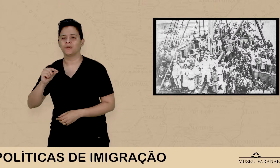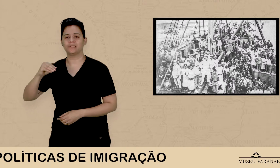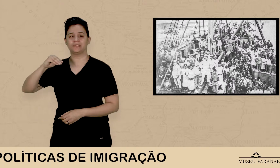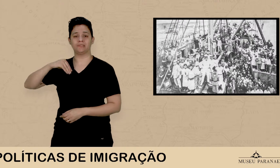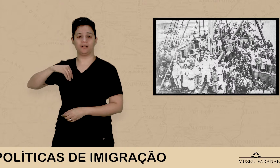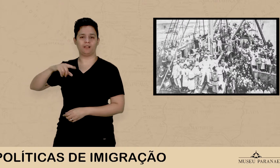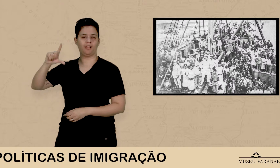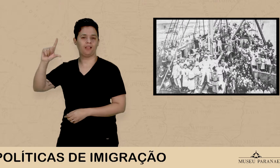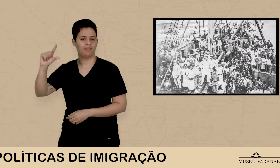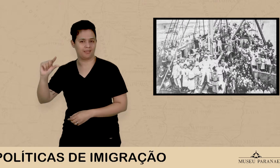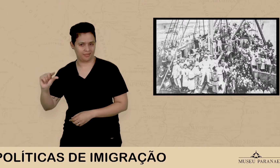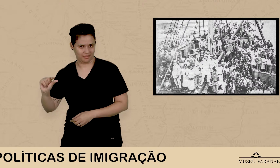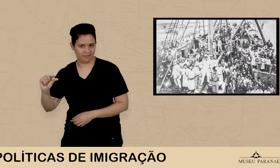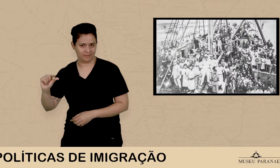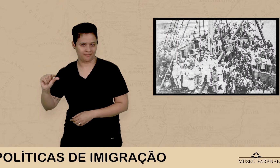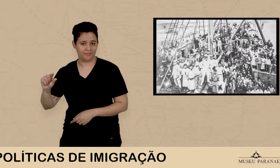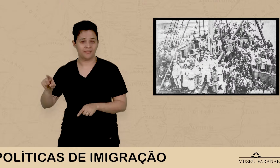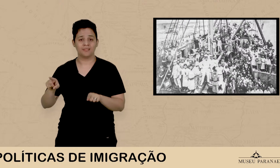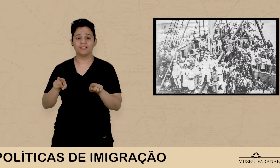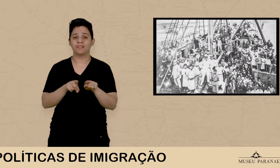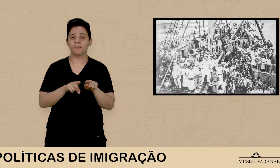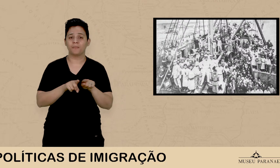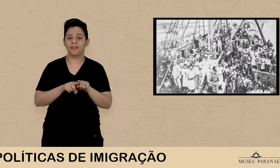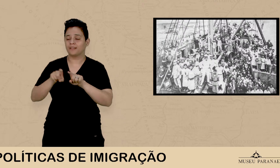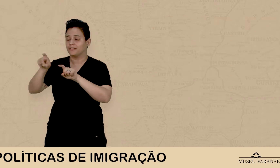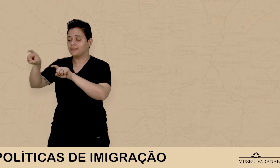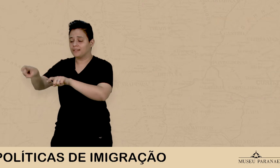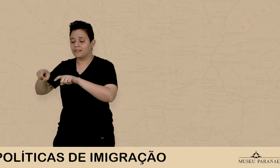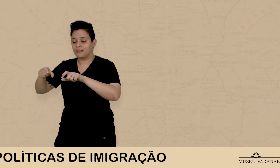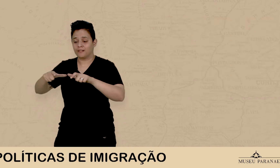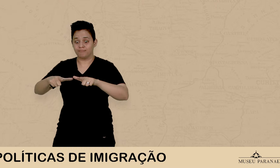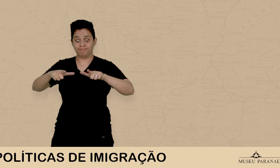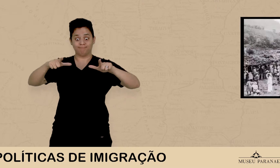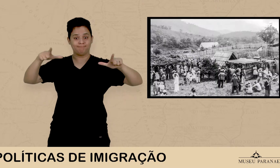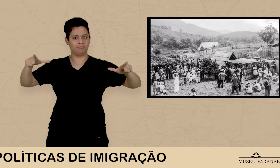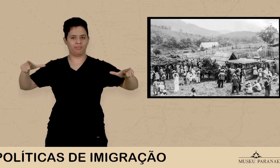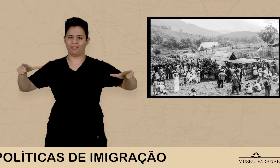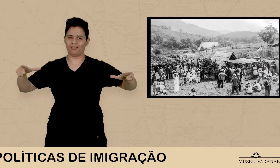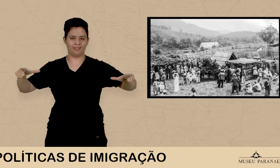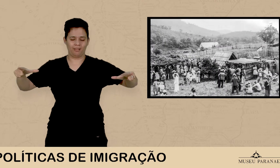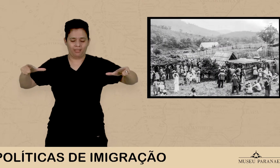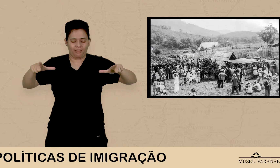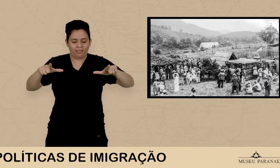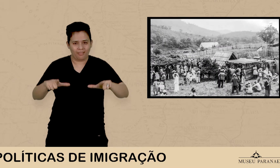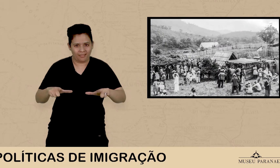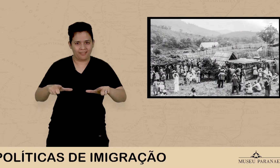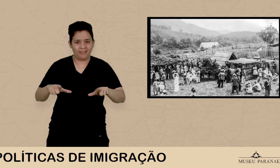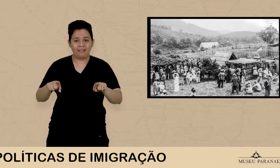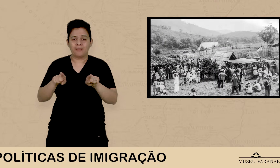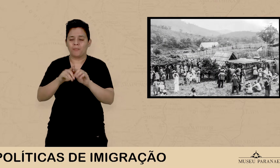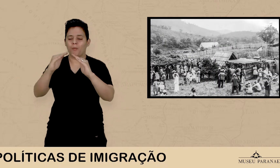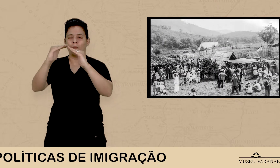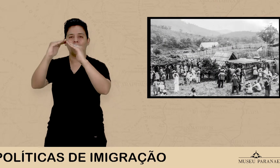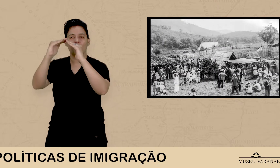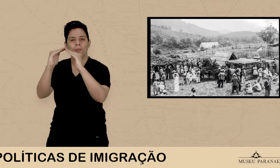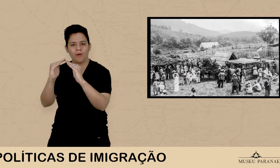as más condições de trabalho, a baixa remuneração e as